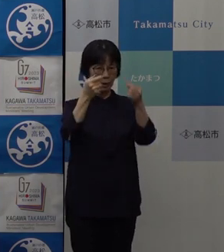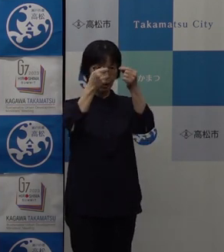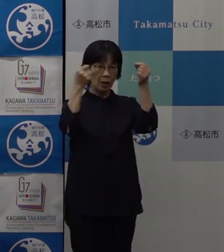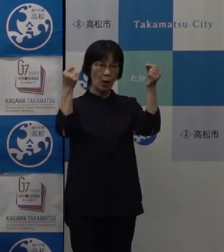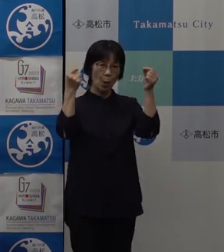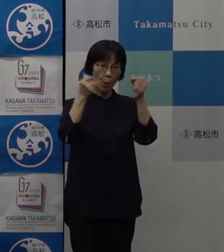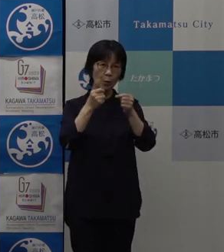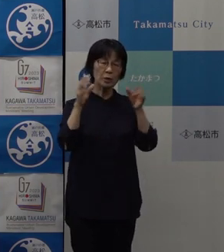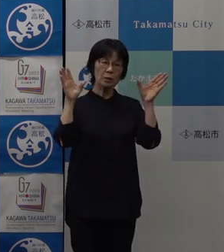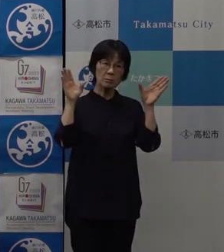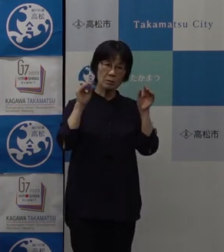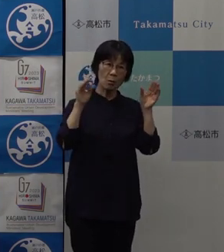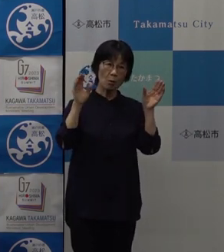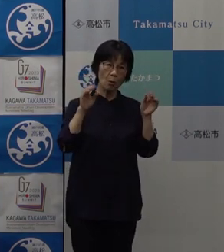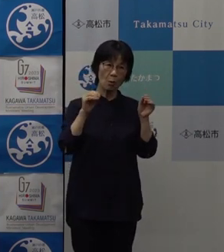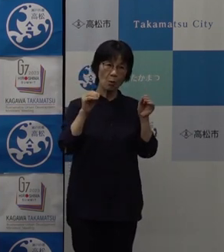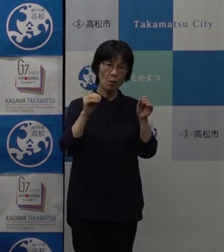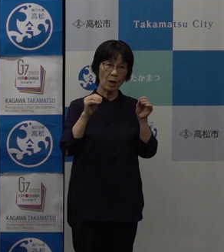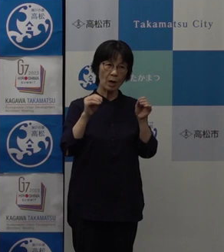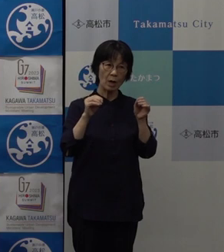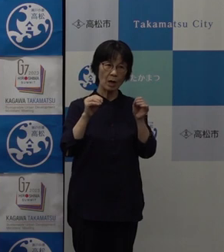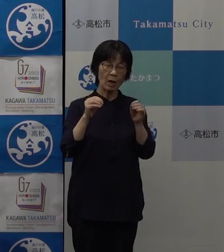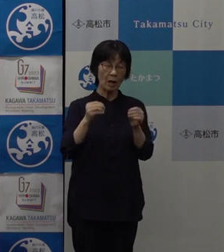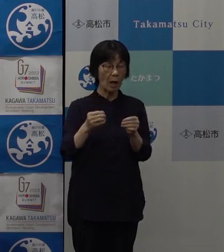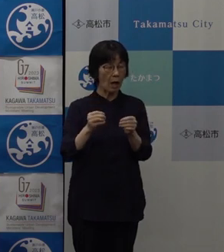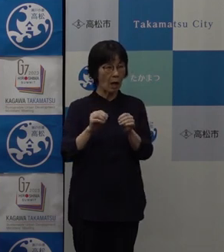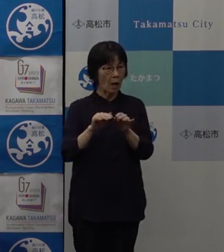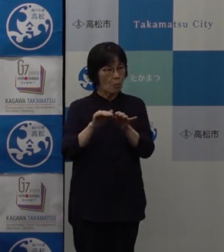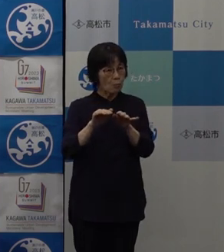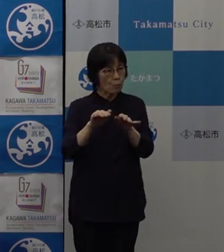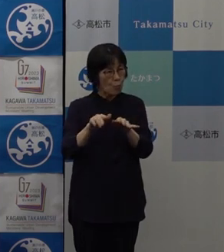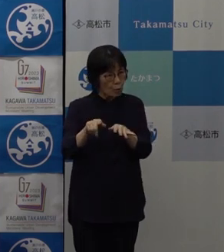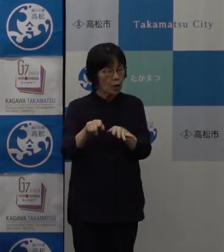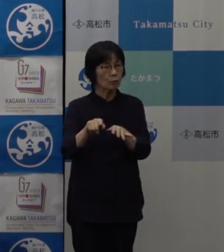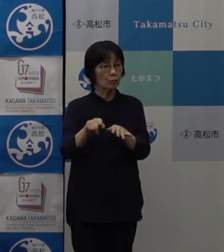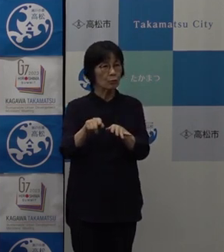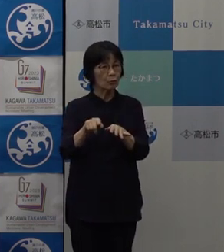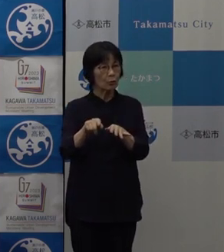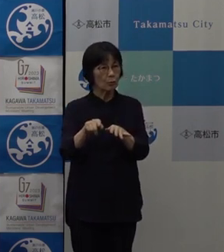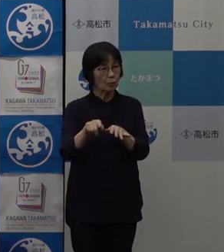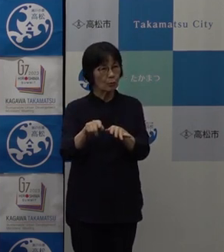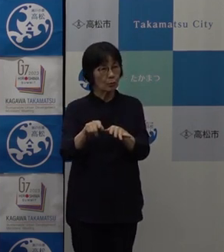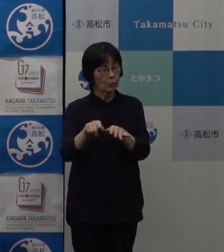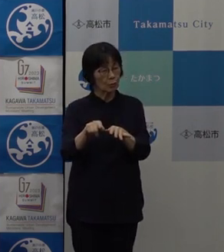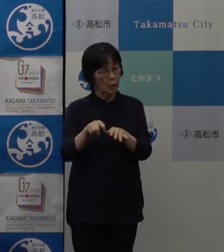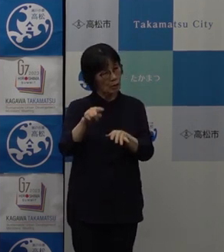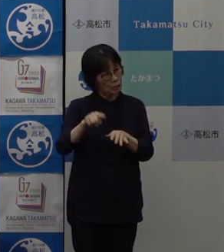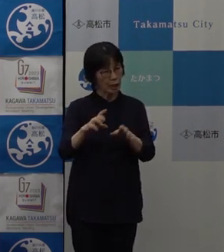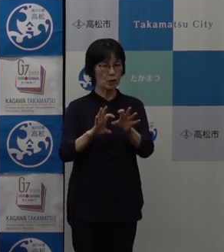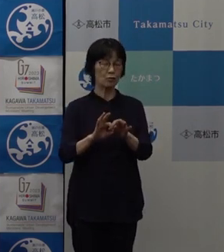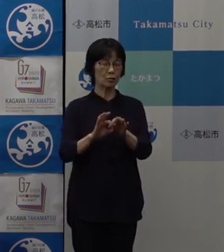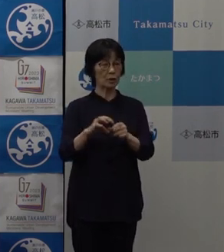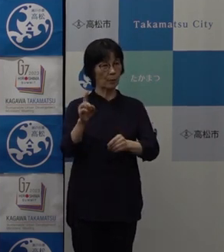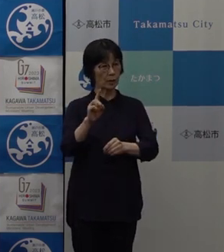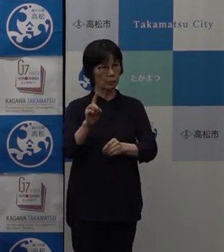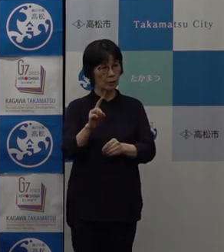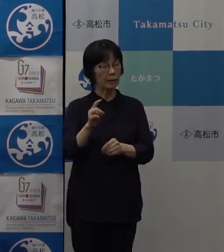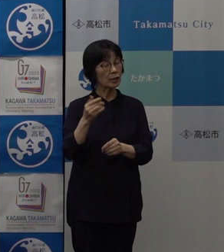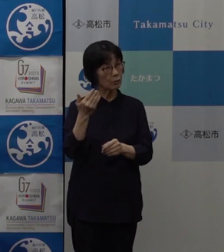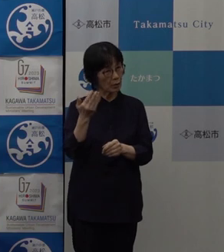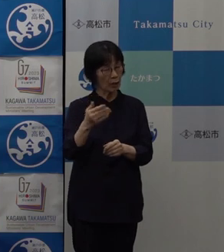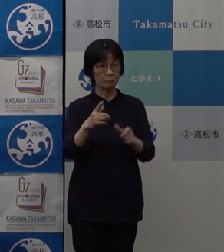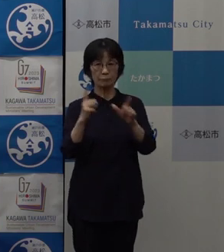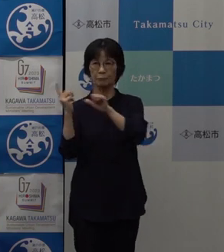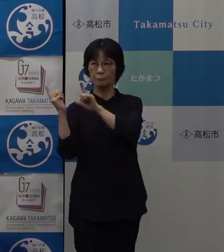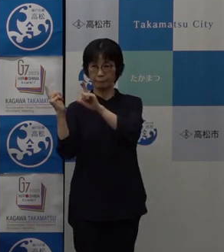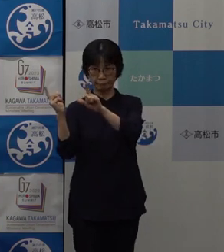ということがやはりマイナンバーの問題になっている中で、それが起きたことはそこまで起こらなかったと思われますか。 まあ、そ